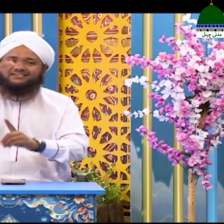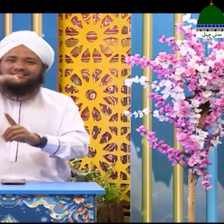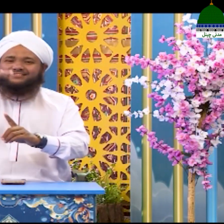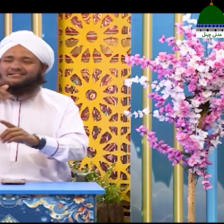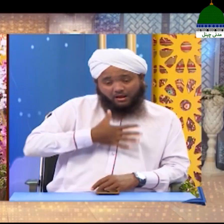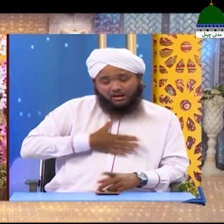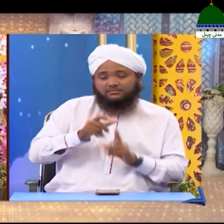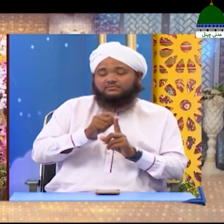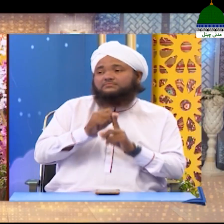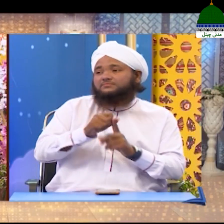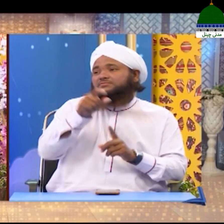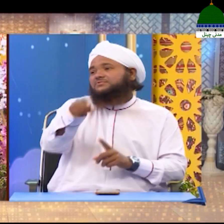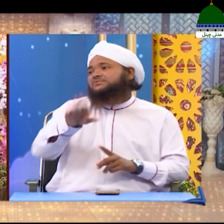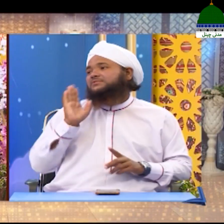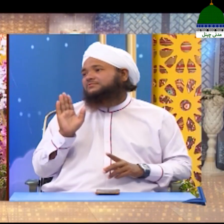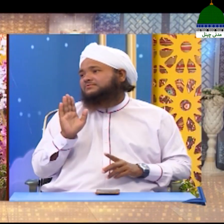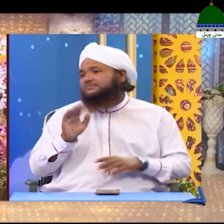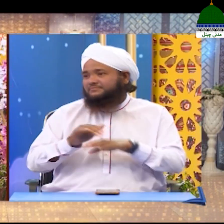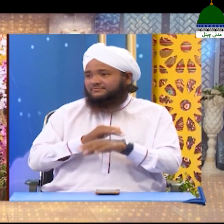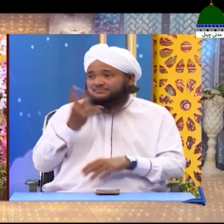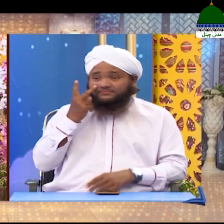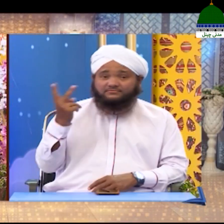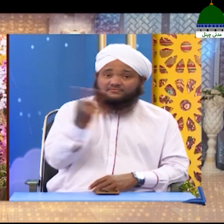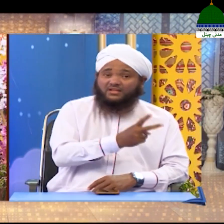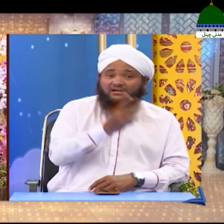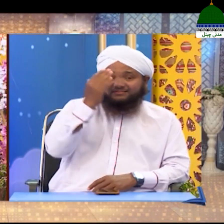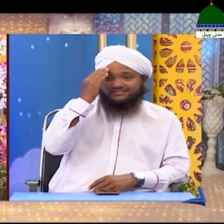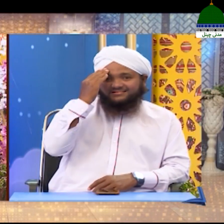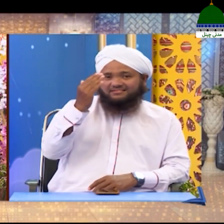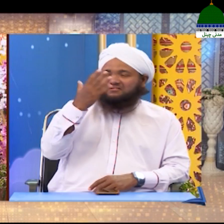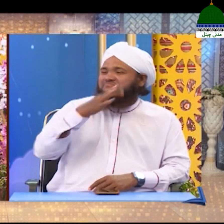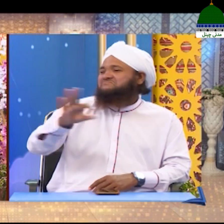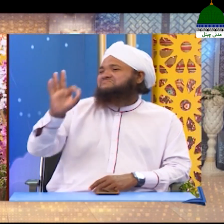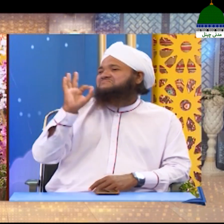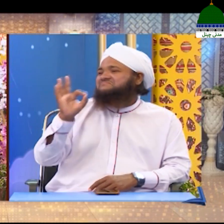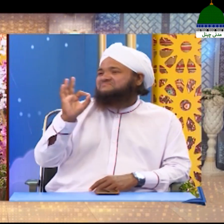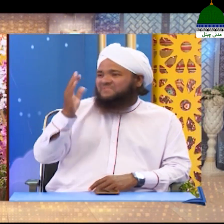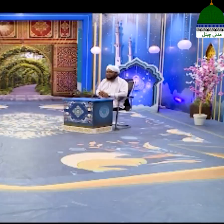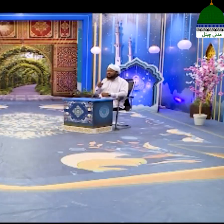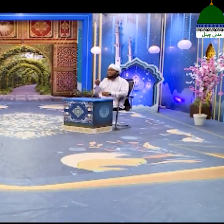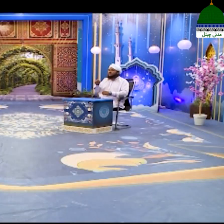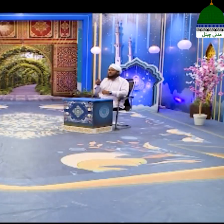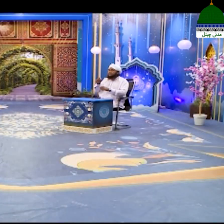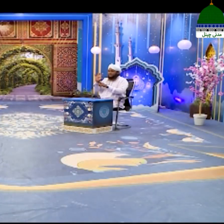رکھی۔ پیارے اسلام بھائیوں، آپ نے سنا کہ اسلام کتنا پیارا مذہب ہے کہ جس نے دنیا میں پہلی